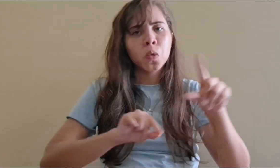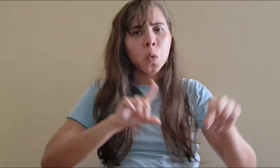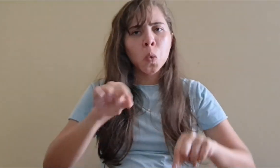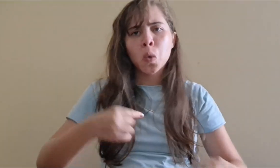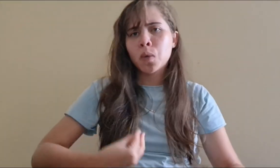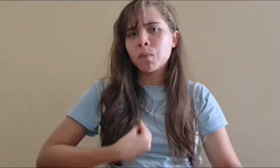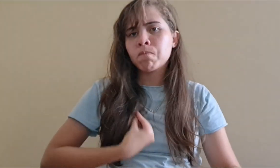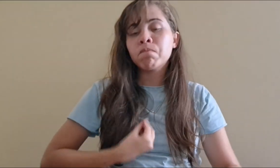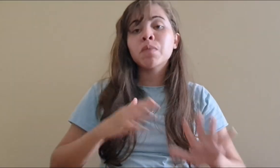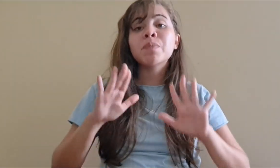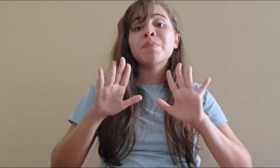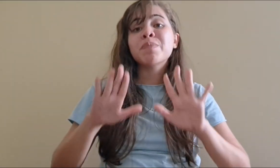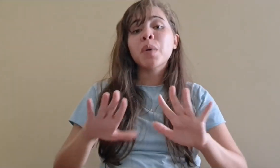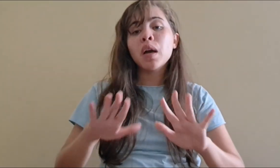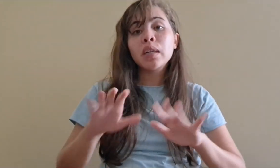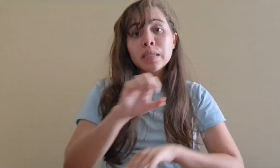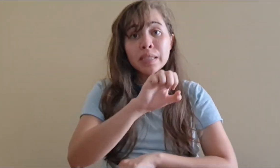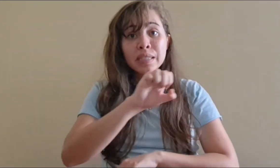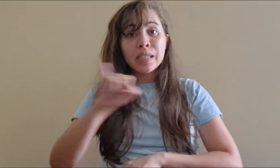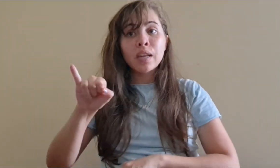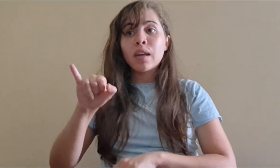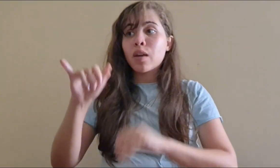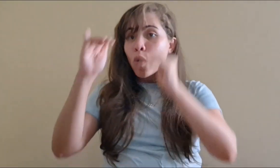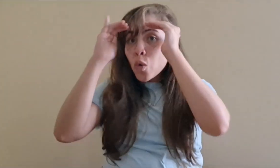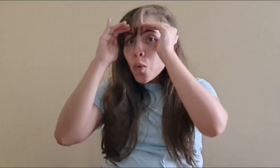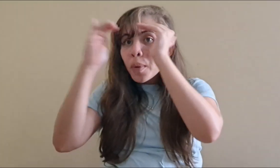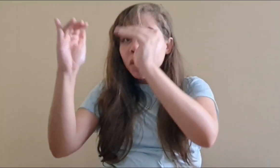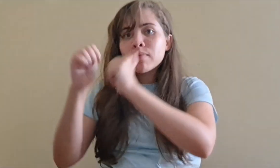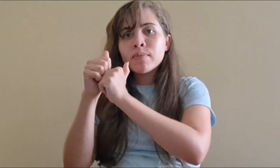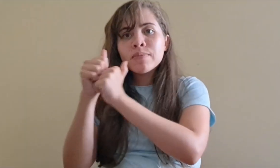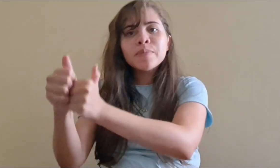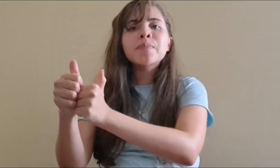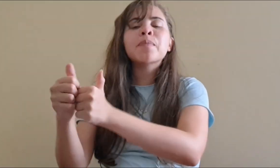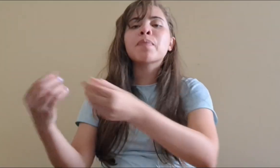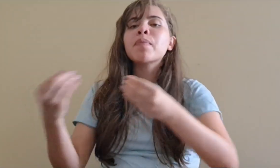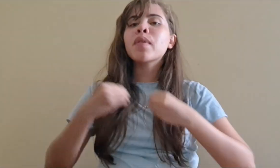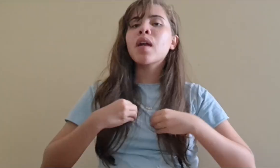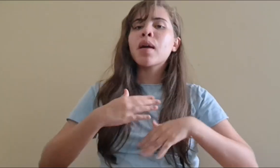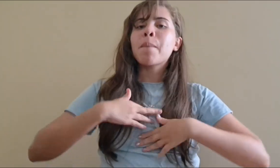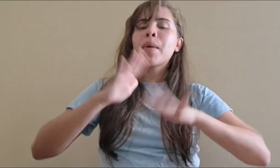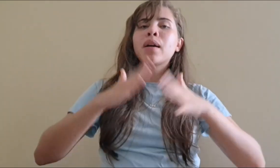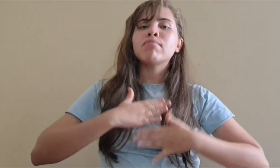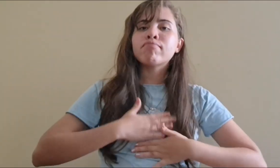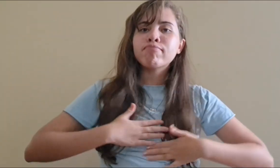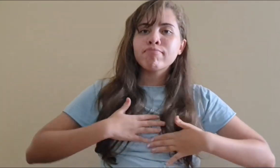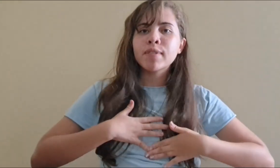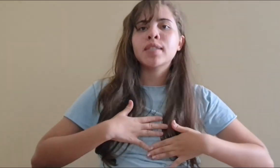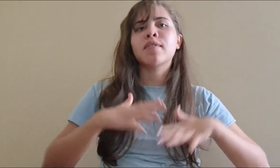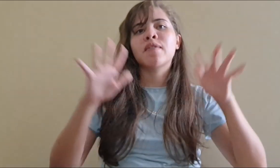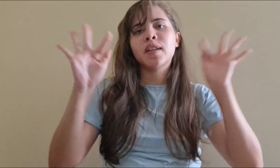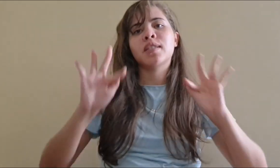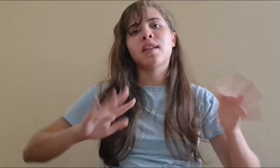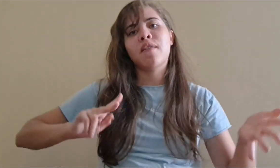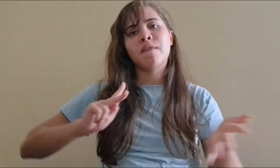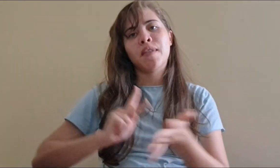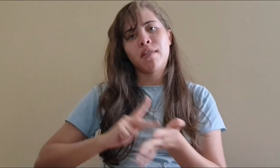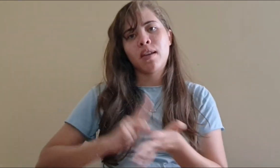a gente tem o livre-arbítrio para escolher, mas se obedecemos aos profetas, a gente sente mais